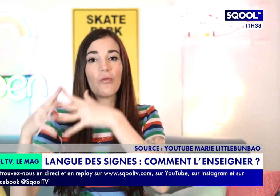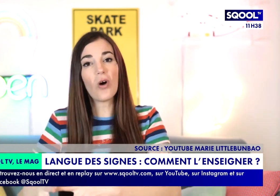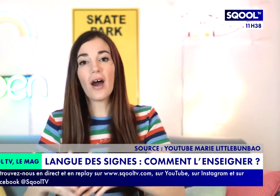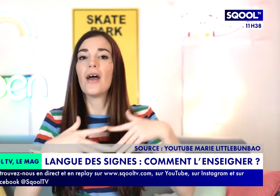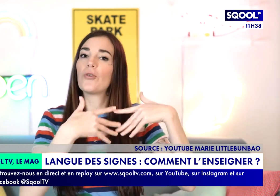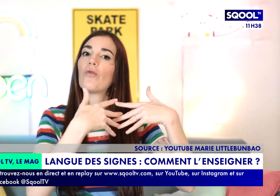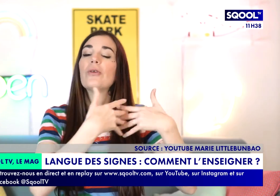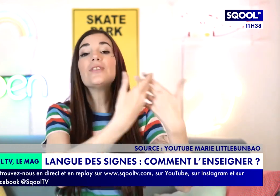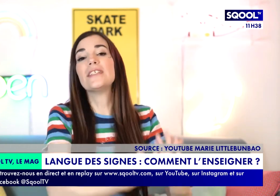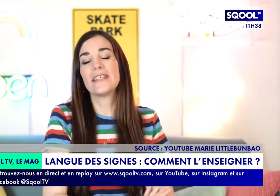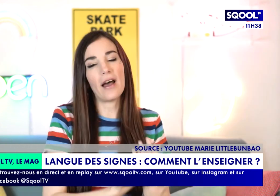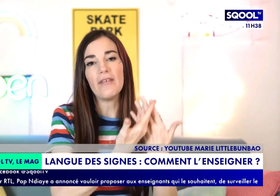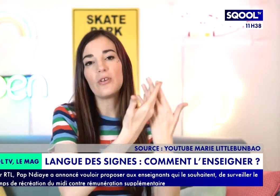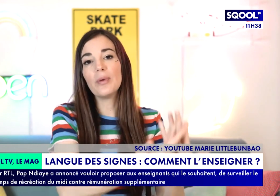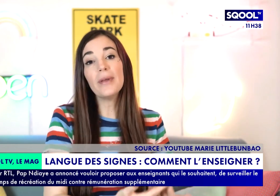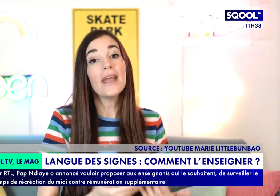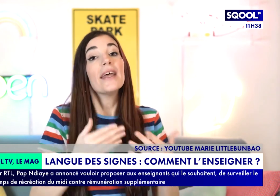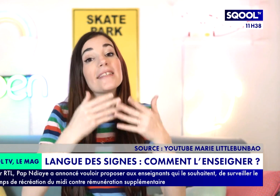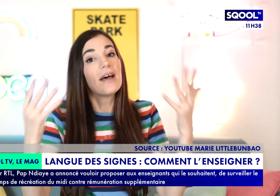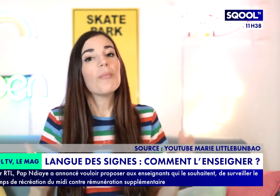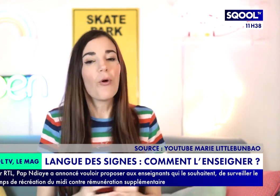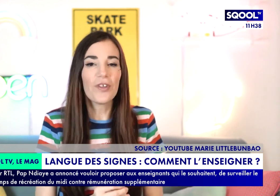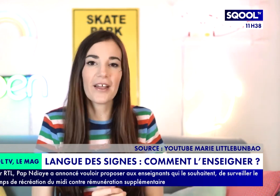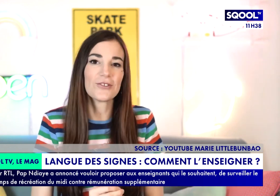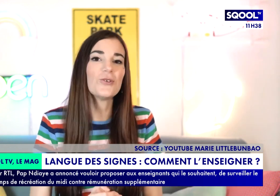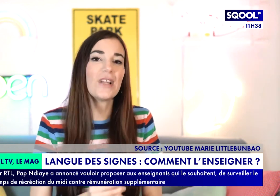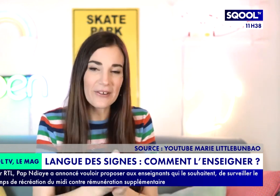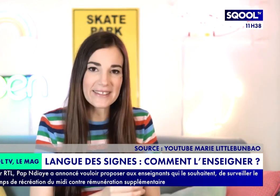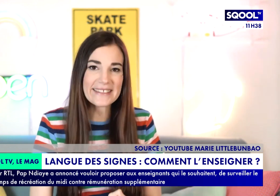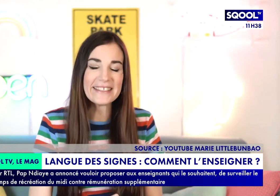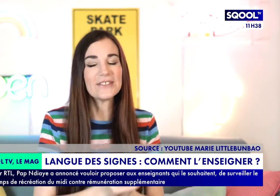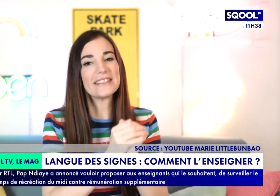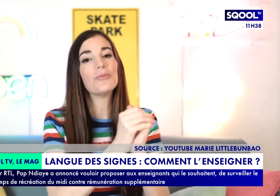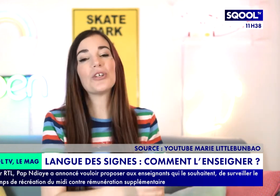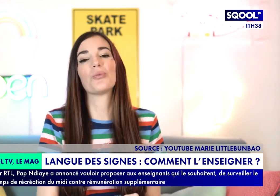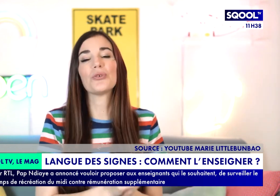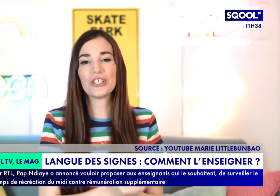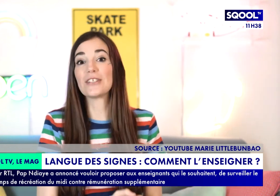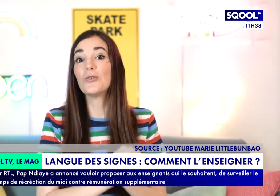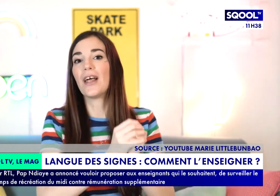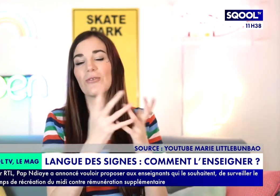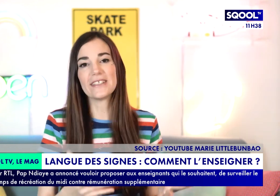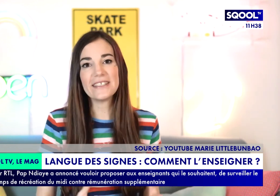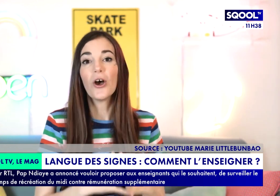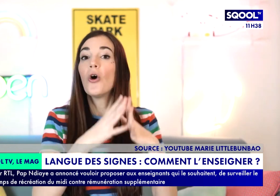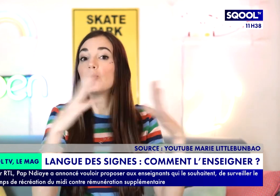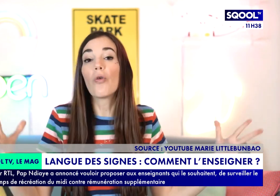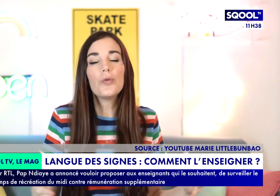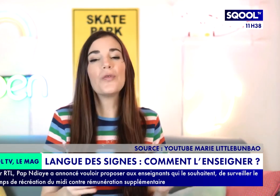voir, que l'on va utiliser avec le bébé, ça provient de la langue des signes. C'est des mots qui sont piochés de la langue des signes. Donc, vous pouvez